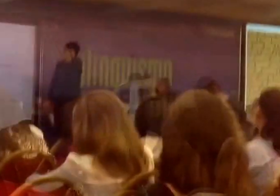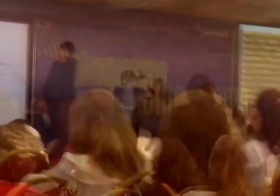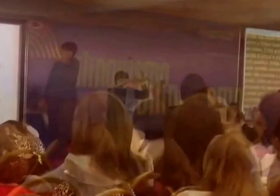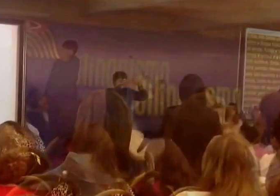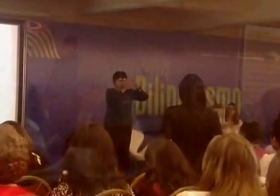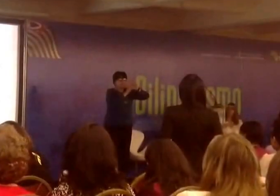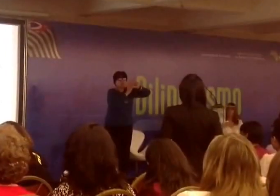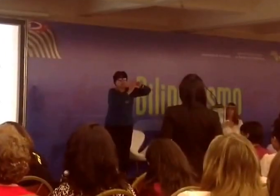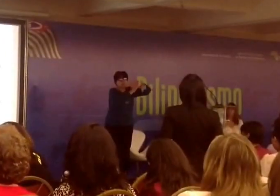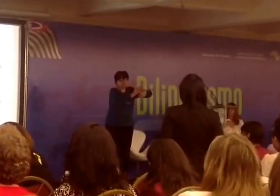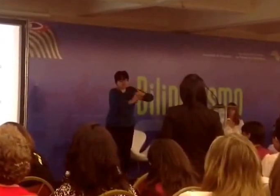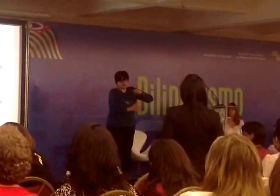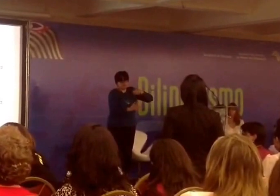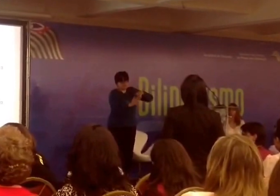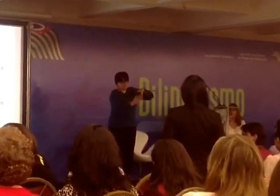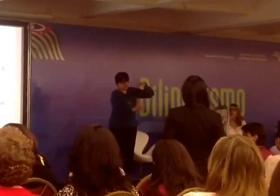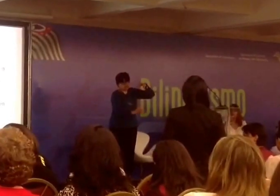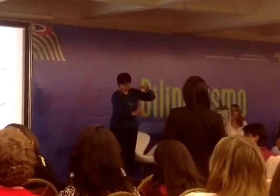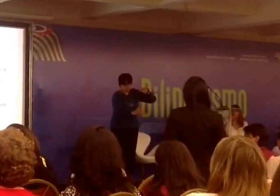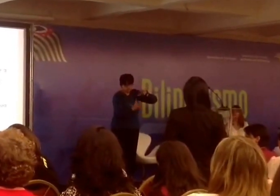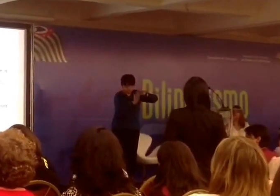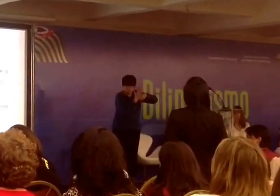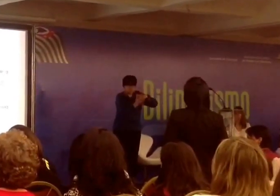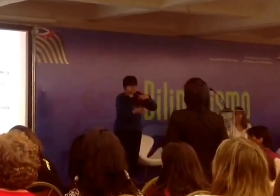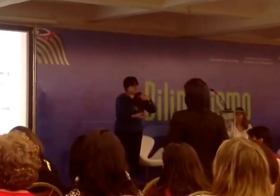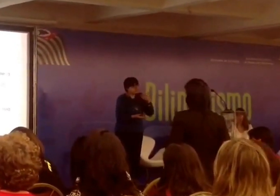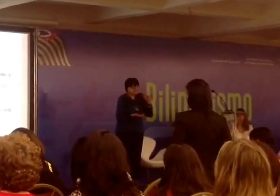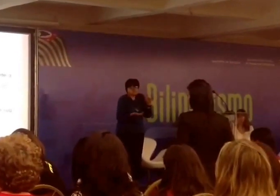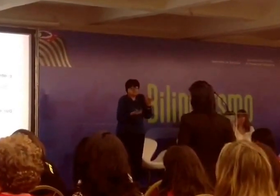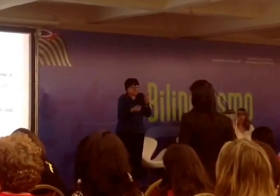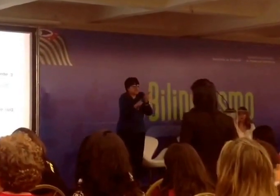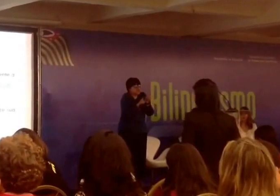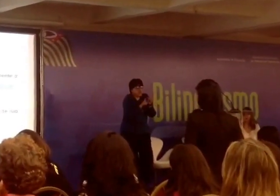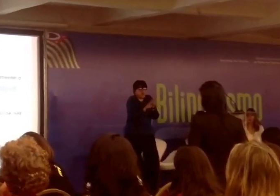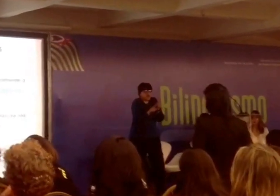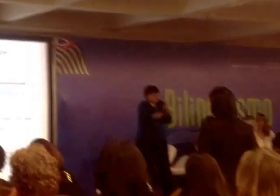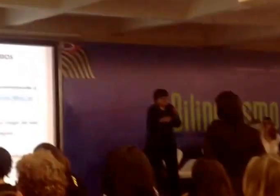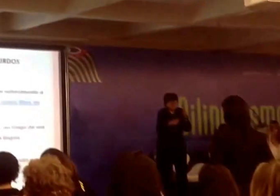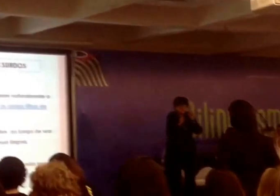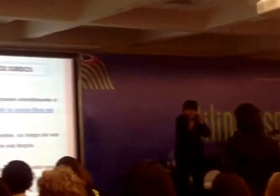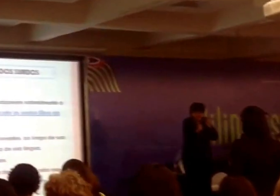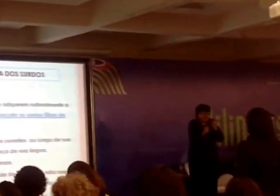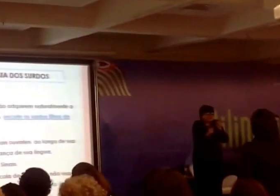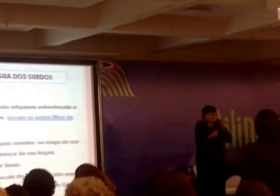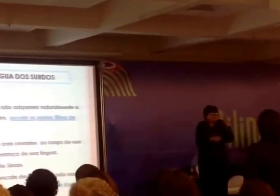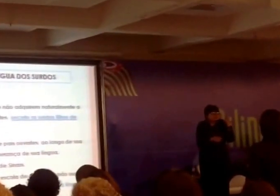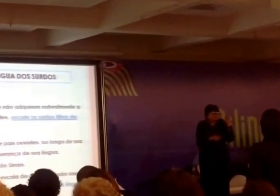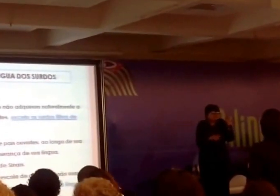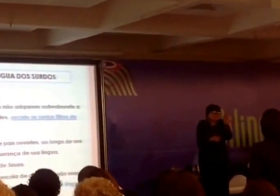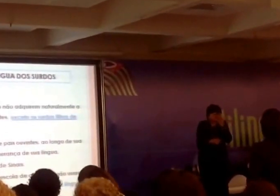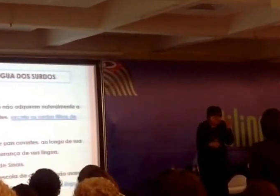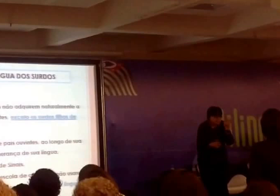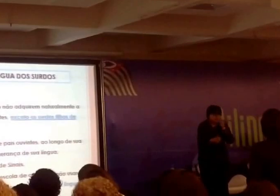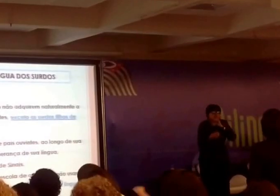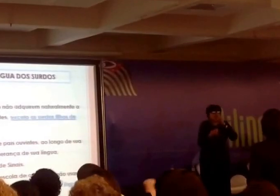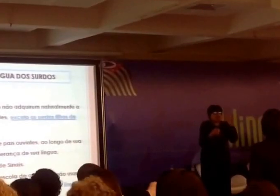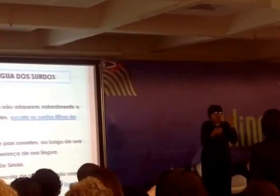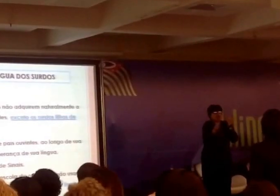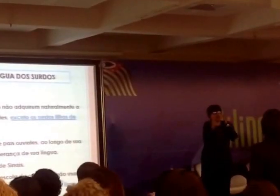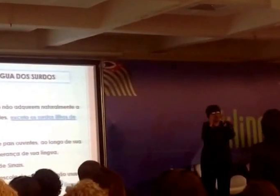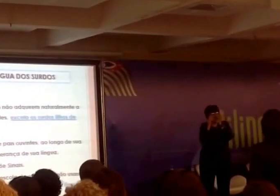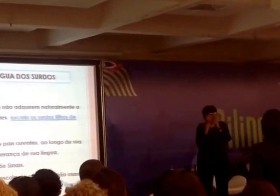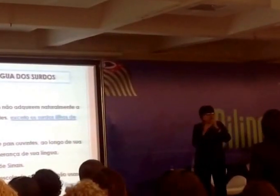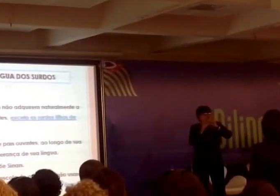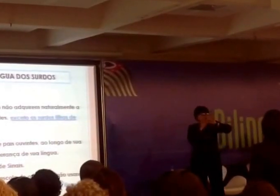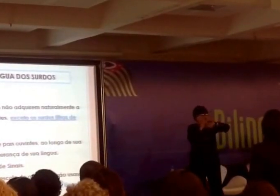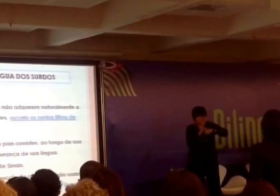Para acontecer, essa criança vai ter muito possivelmente uma aquisição tardia e também não vai ter a sua aquisição de